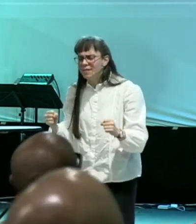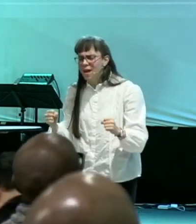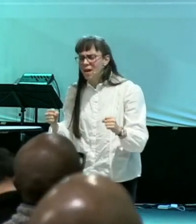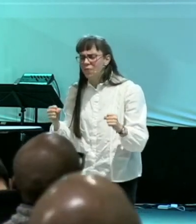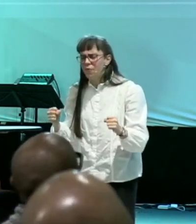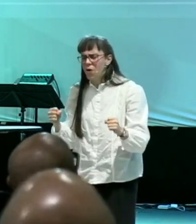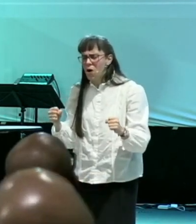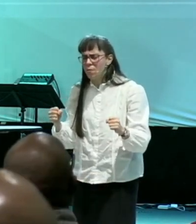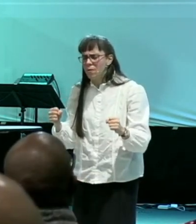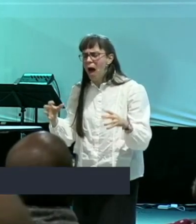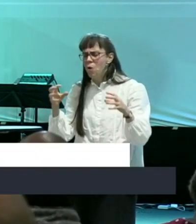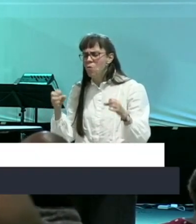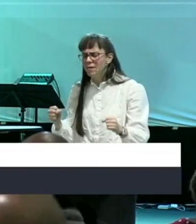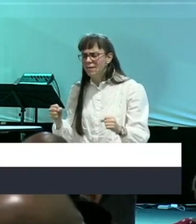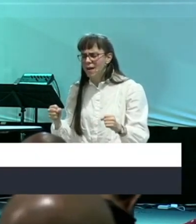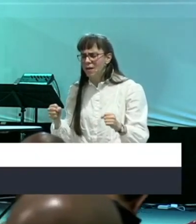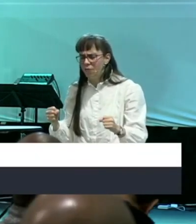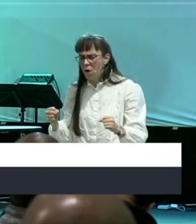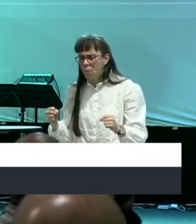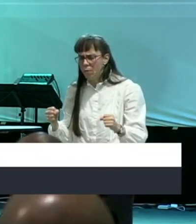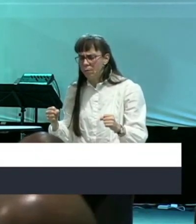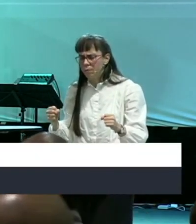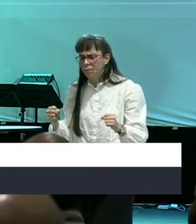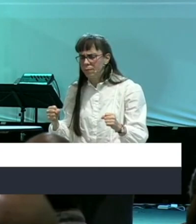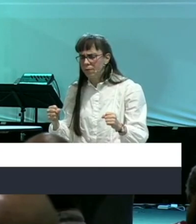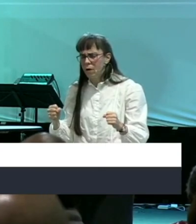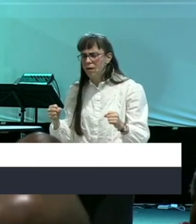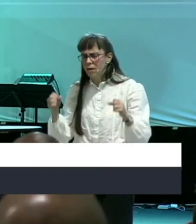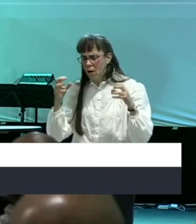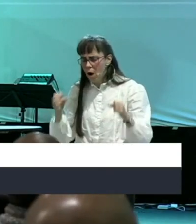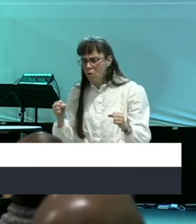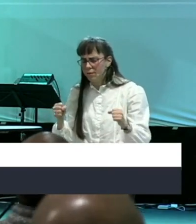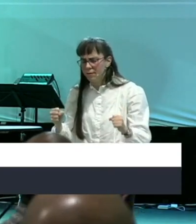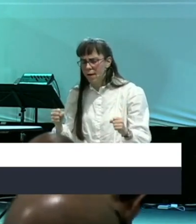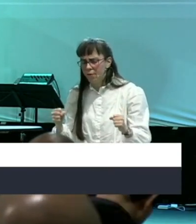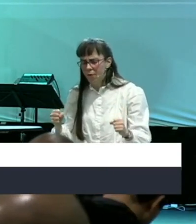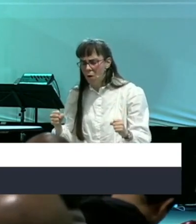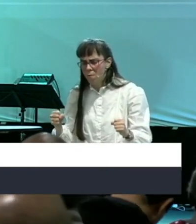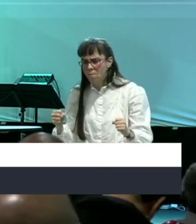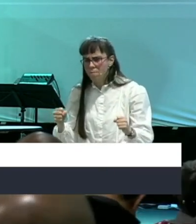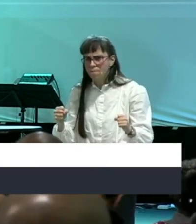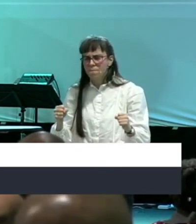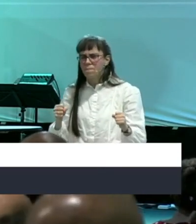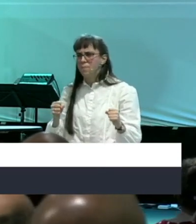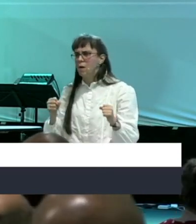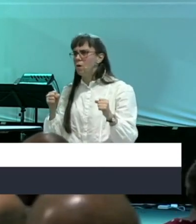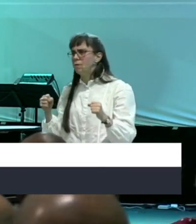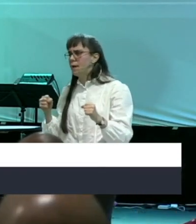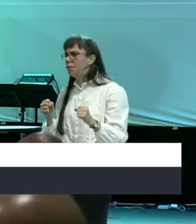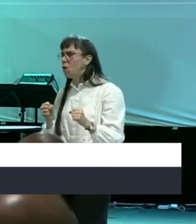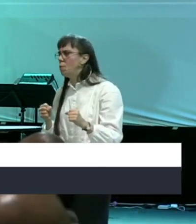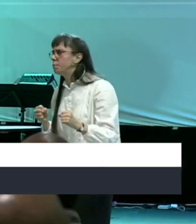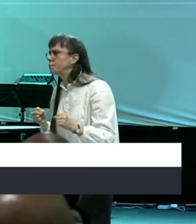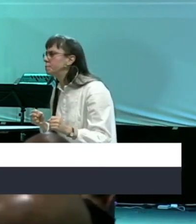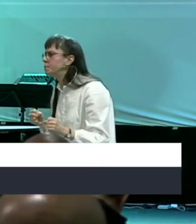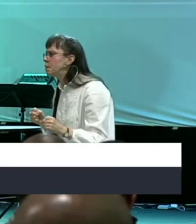will je stand tiendrai ferme. Firm. I will stand firm. Véronique, tiens ferme. Véronique, hold tiens stand ferme. Firm. Je dis Dieu, tiens ferme. Hold, stand